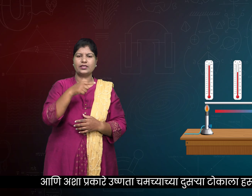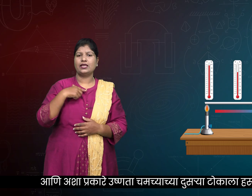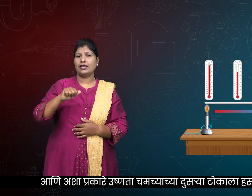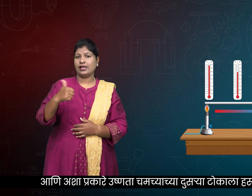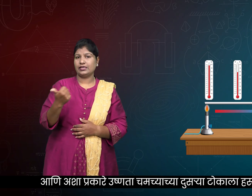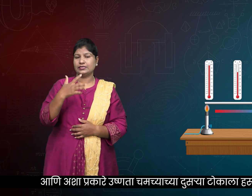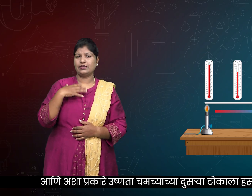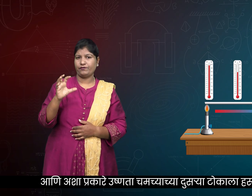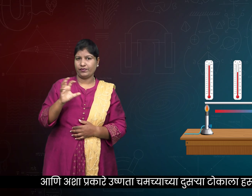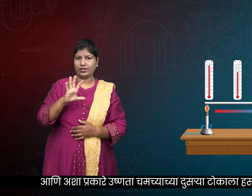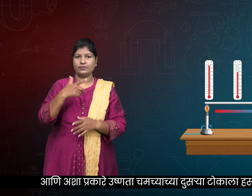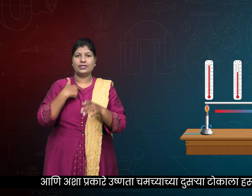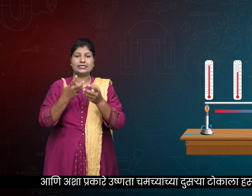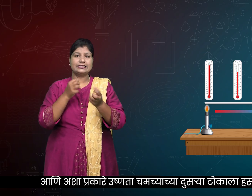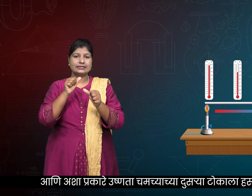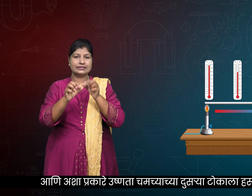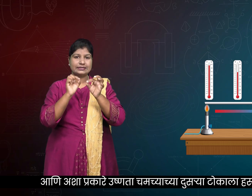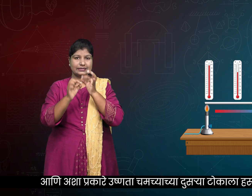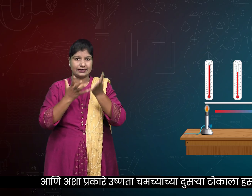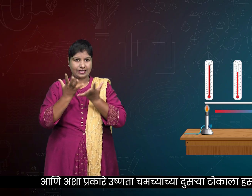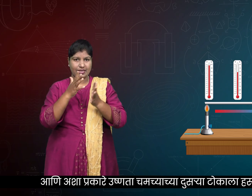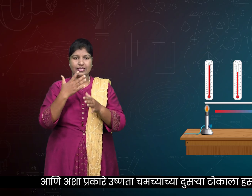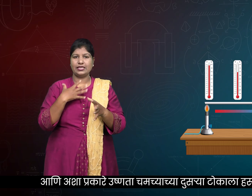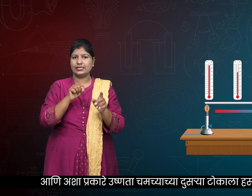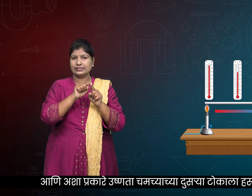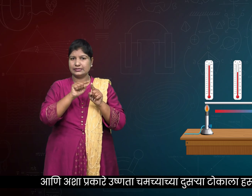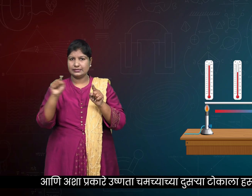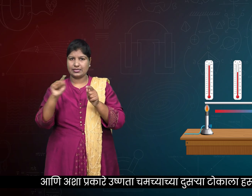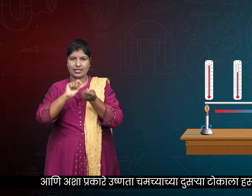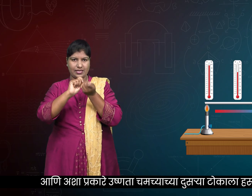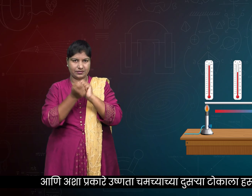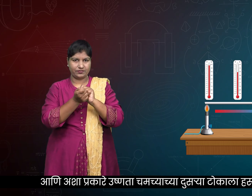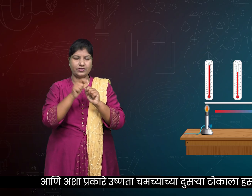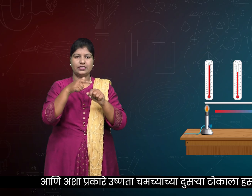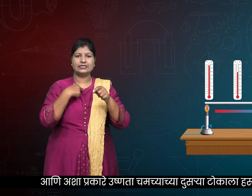आणि अशा प्रकारे उष्णता चमच्याच्या दुसऱ्या टोकाला हस्तांतरित केली जाते.